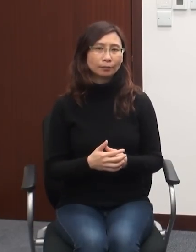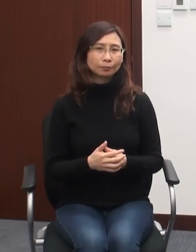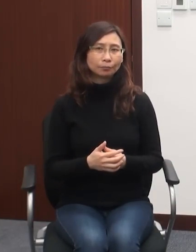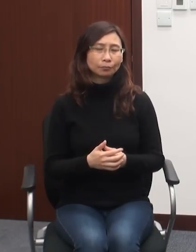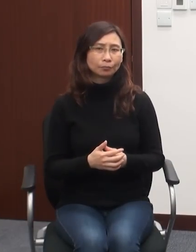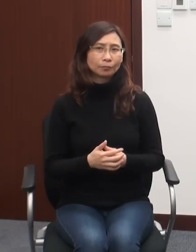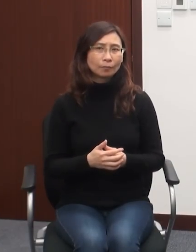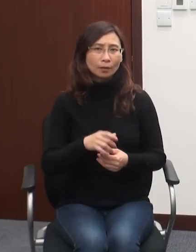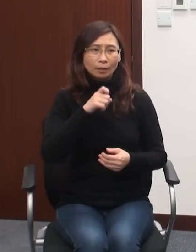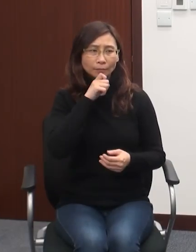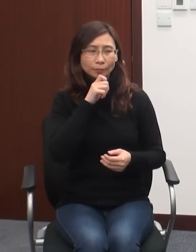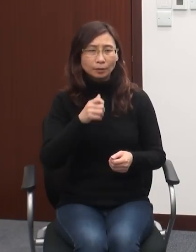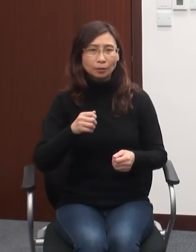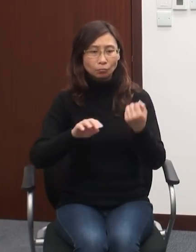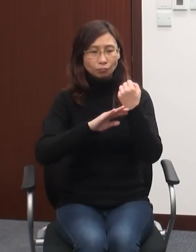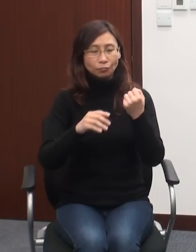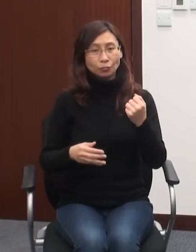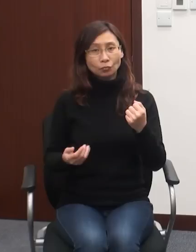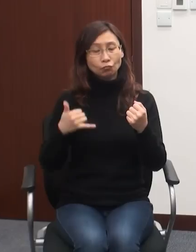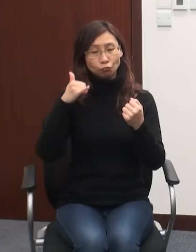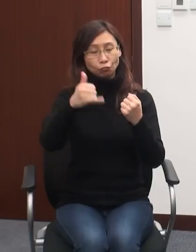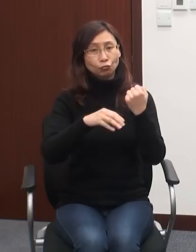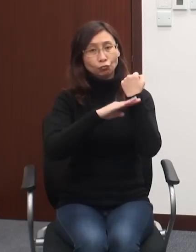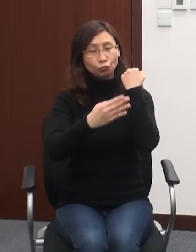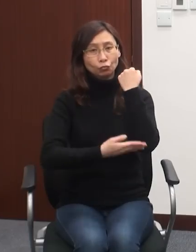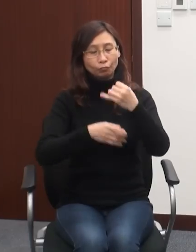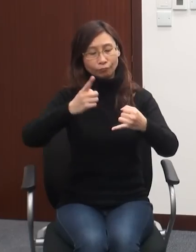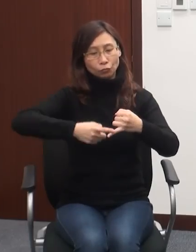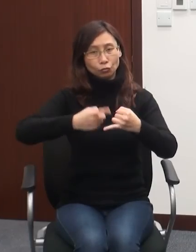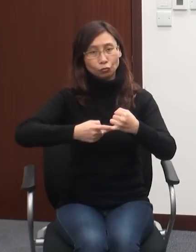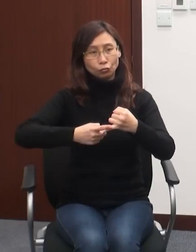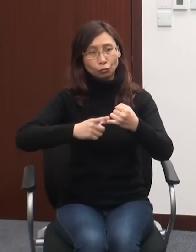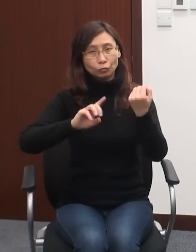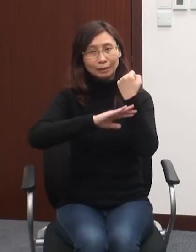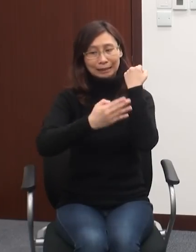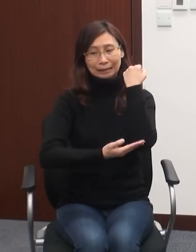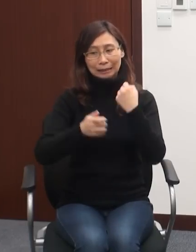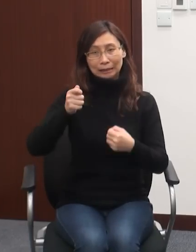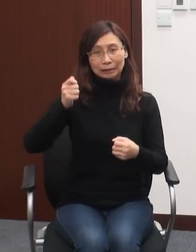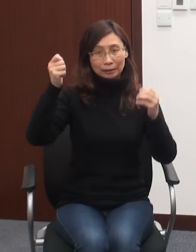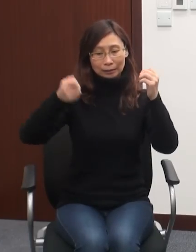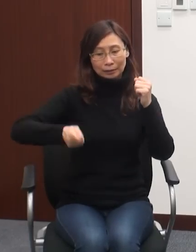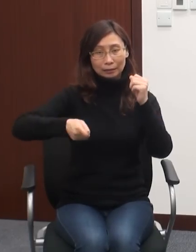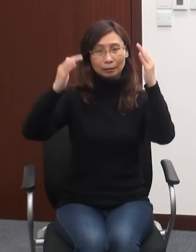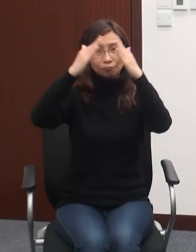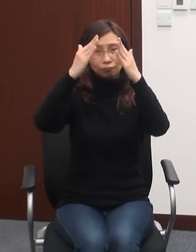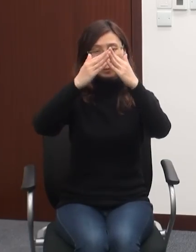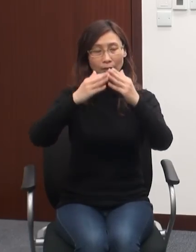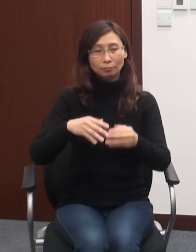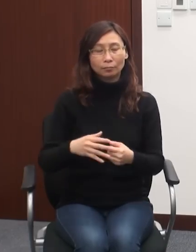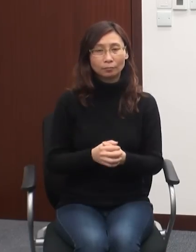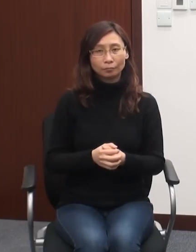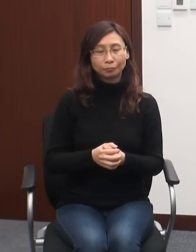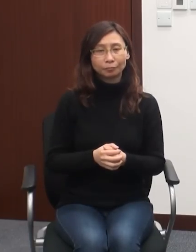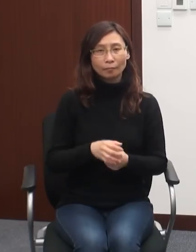而家最大，而家有得審啦，呢個終審庭審噶啦，就審。 咁呢個好有趣喎，呢樣嘢真係。咁但係即係當